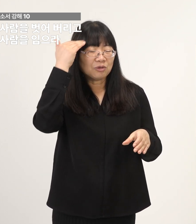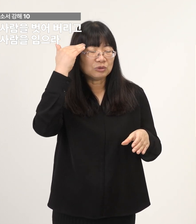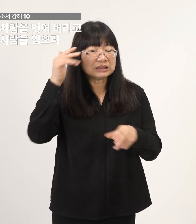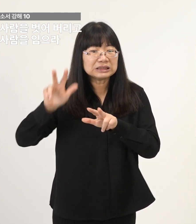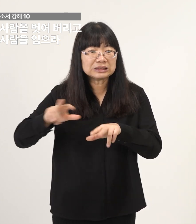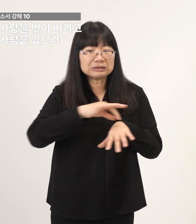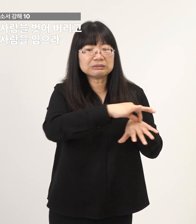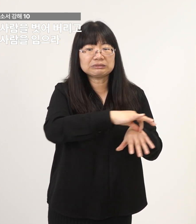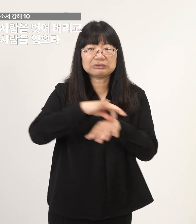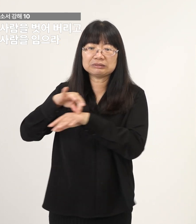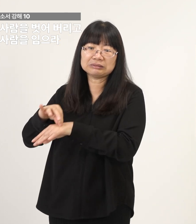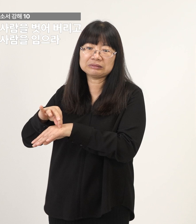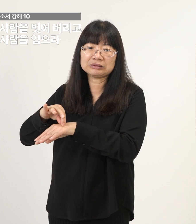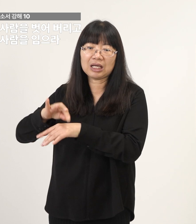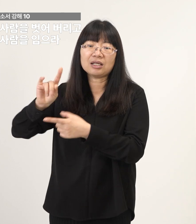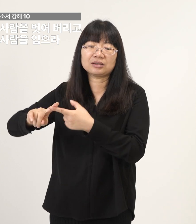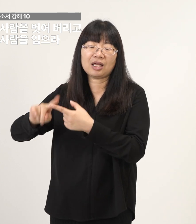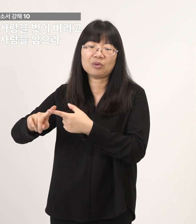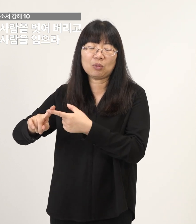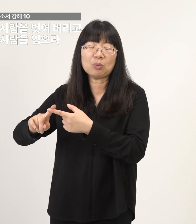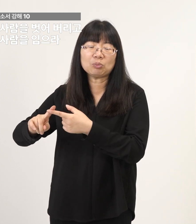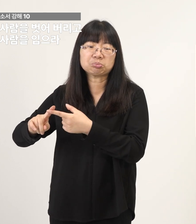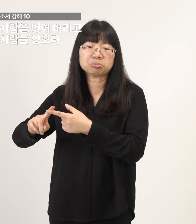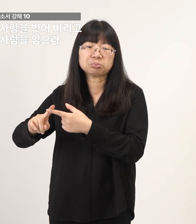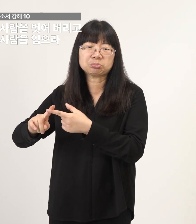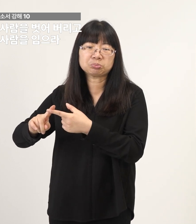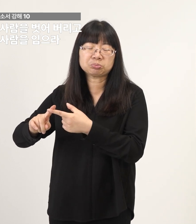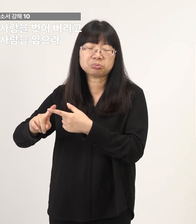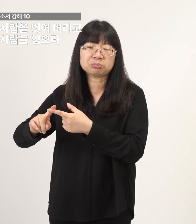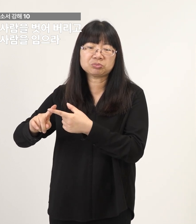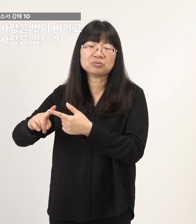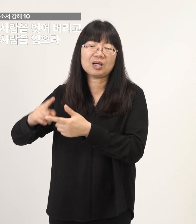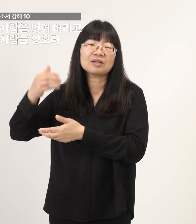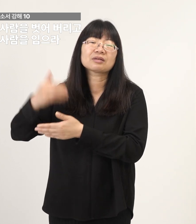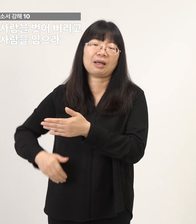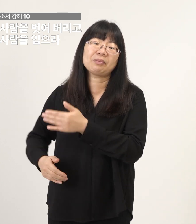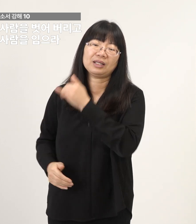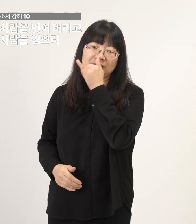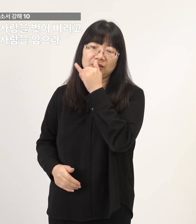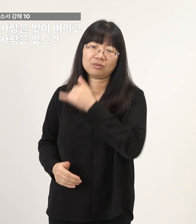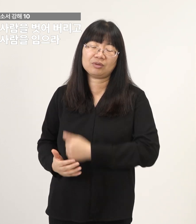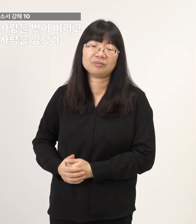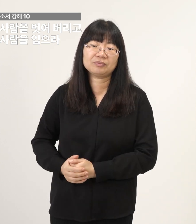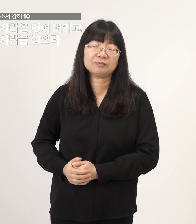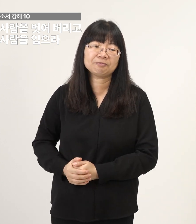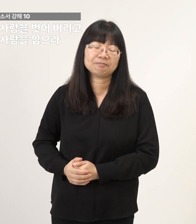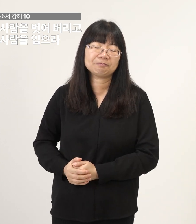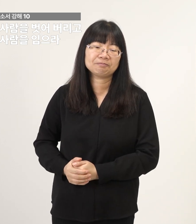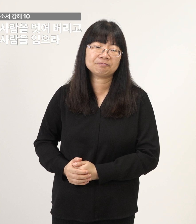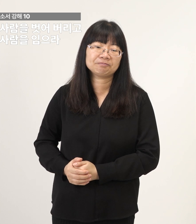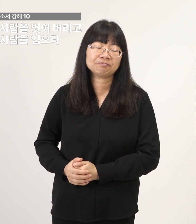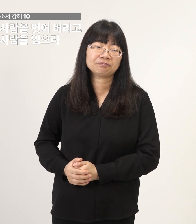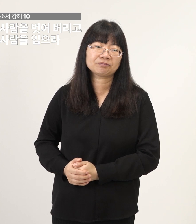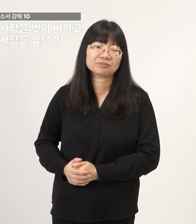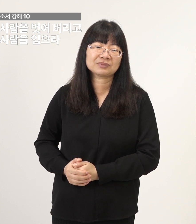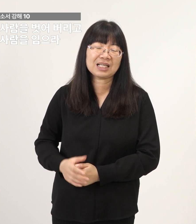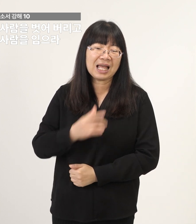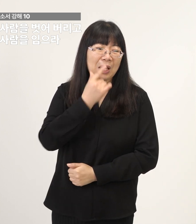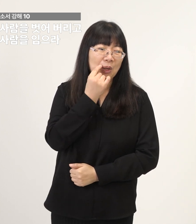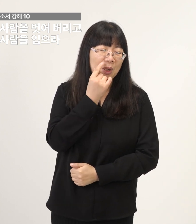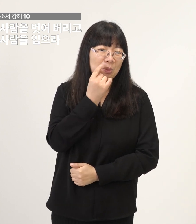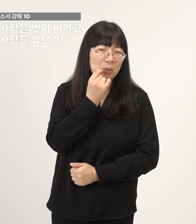한국 사람들 의식 구조에 밑바닥에 은근히 두텁게 깔려 있어요. 이거